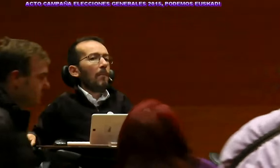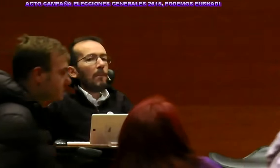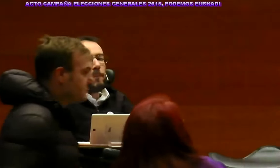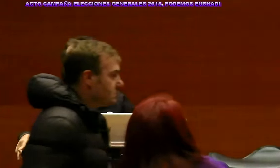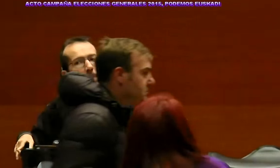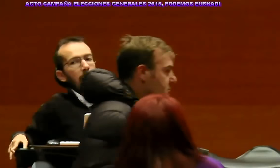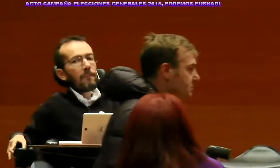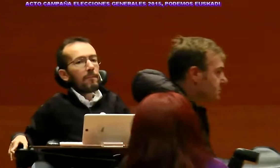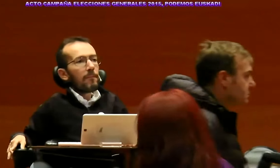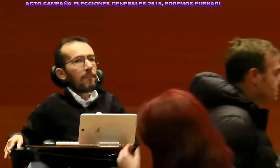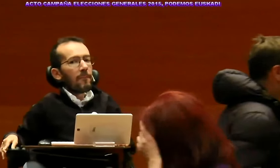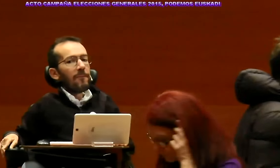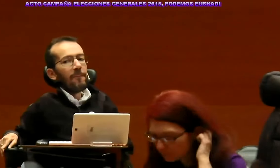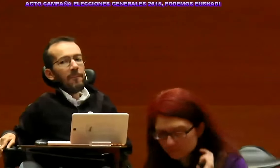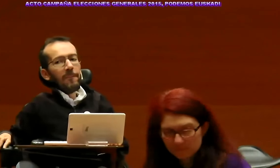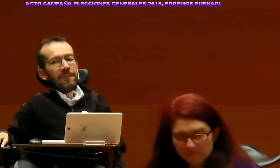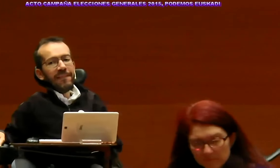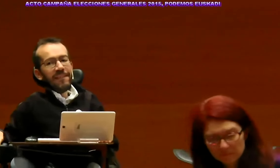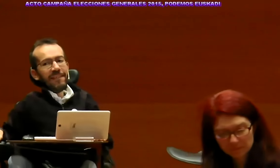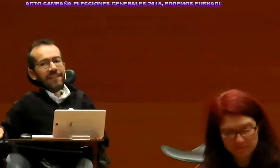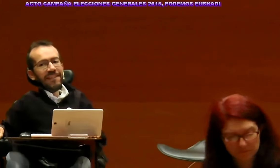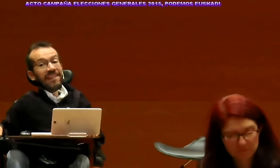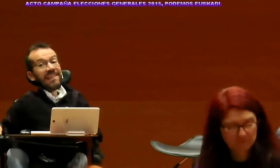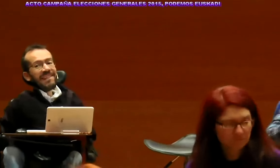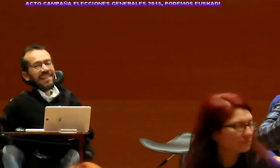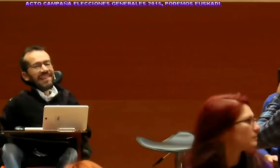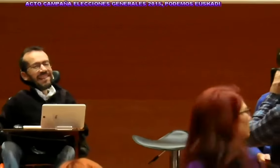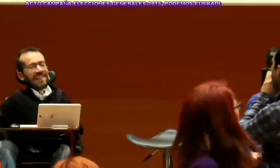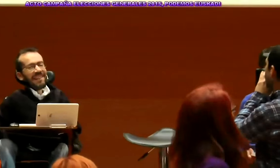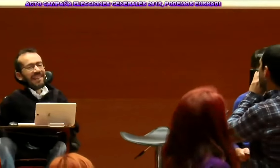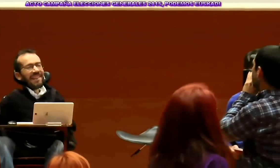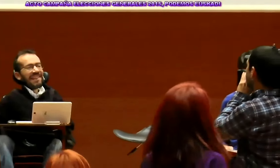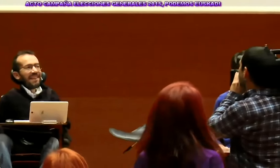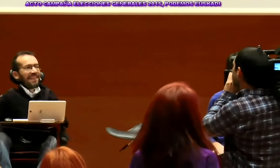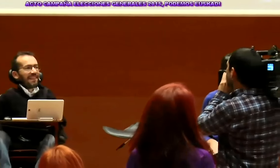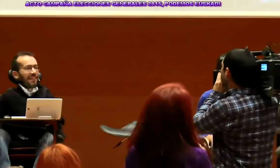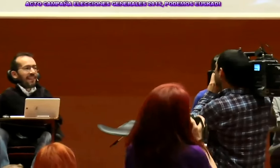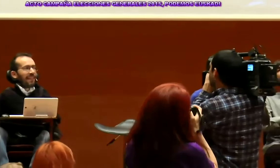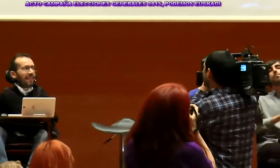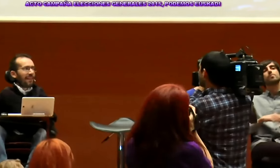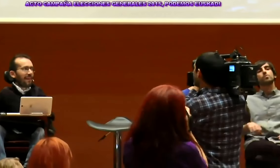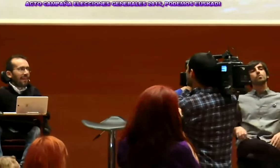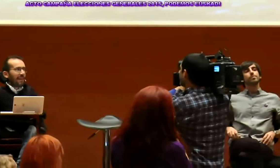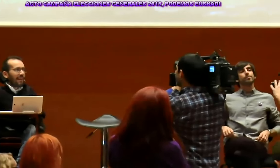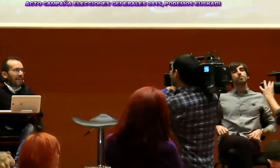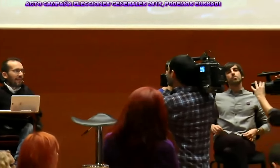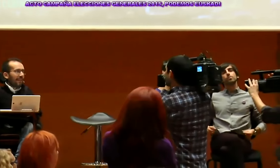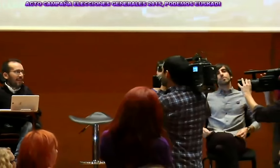asko bihotzetik etortzeagatik. Muchísimas gracias a todas las personas que habéis venido